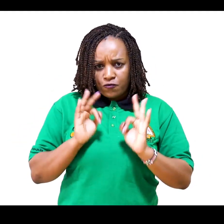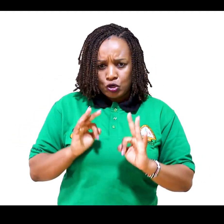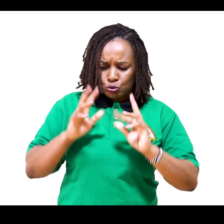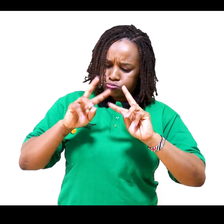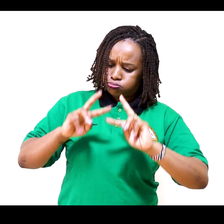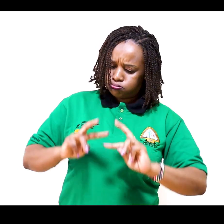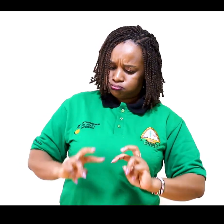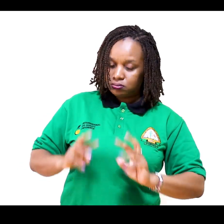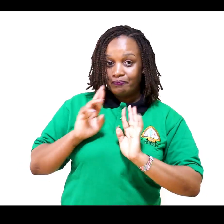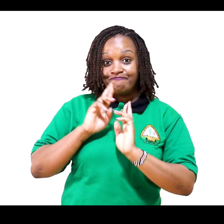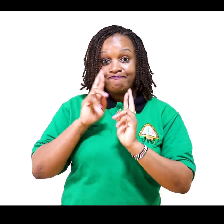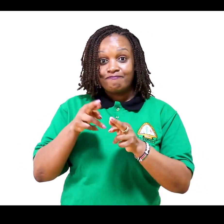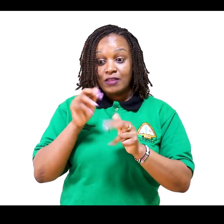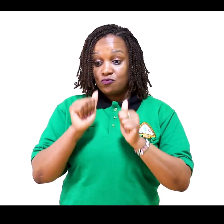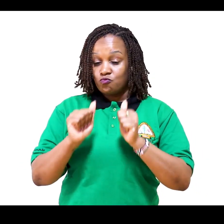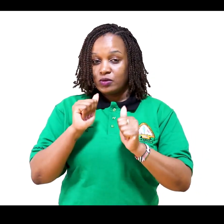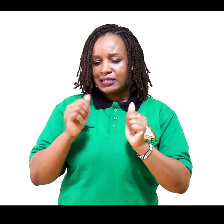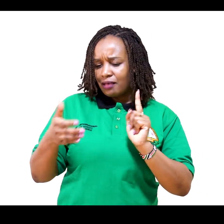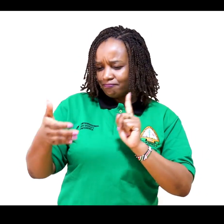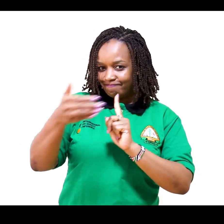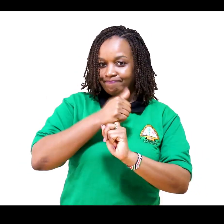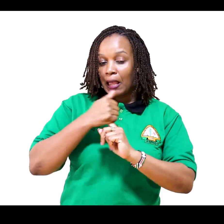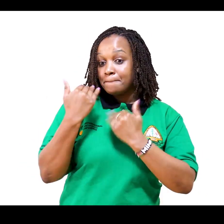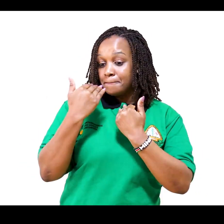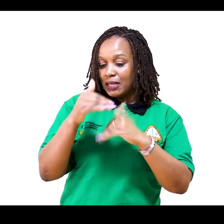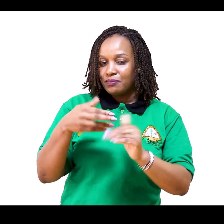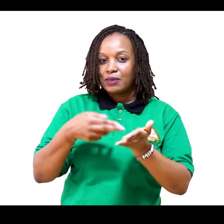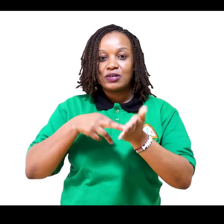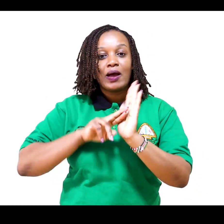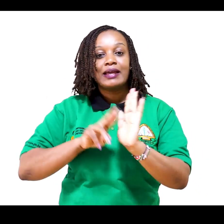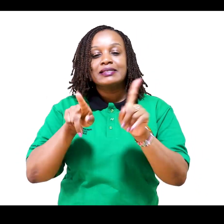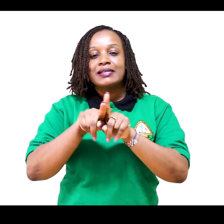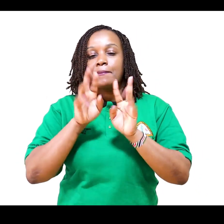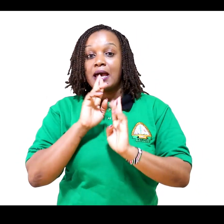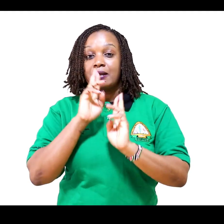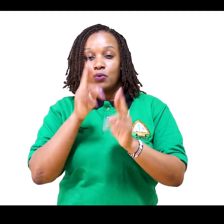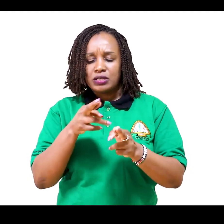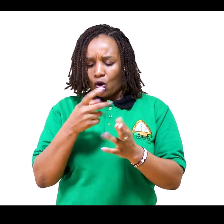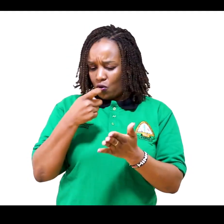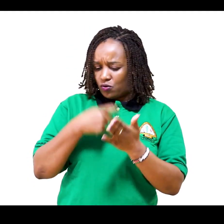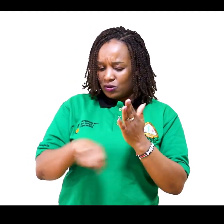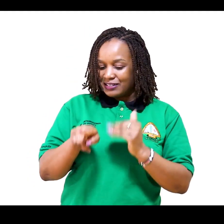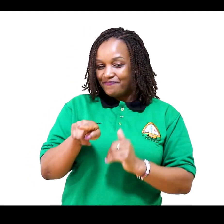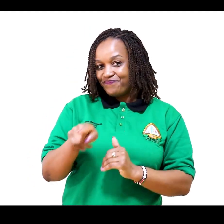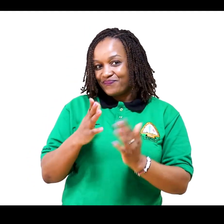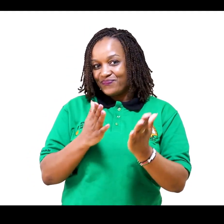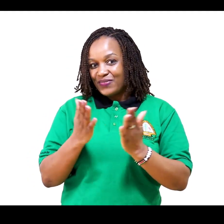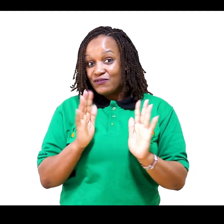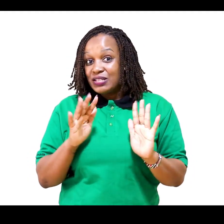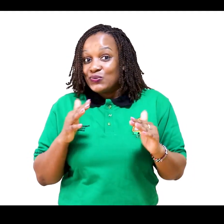wa mbegu ambayo yanakidhi viwango vya chini au kuangalia ripoti ya shamba. Gharama ya huduma hii ni